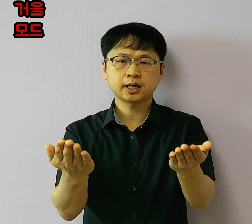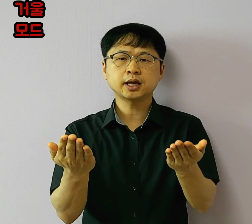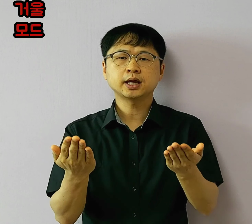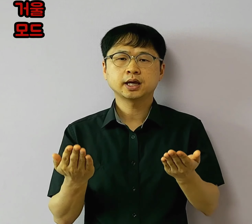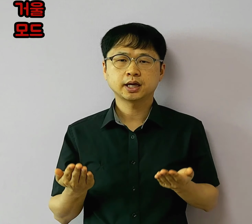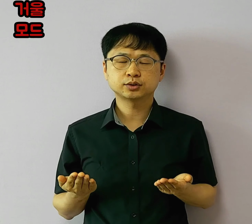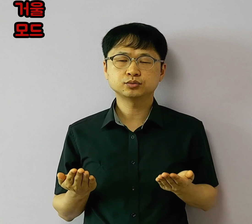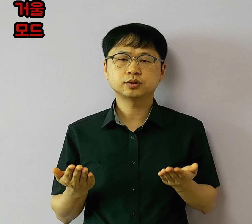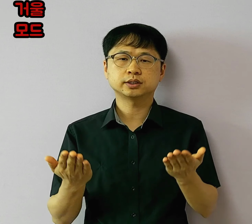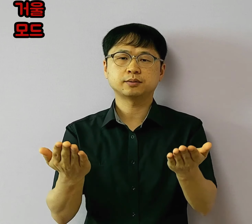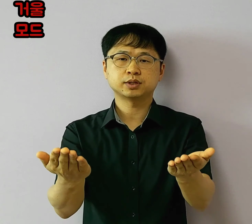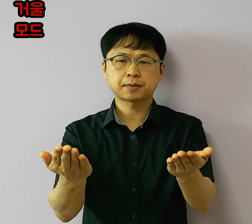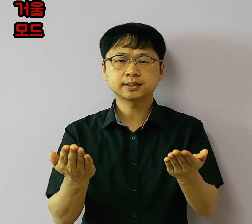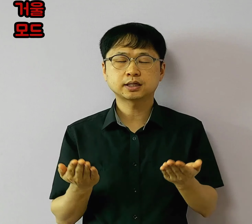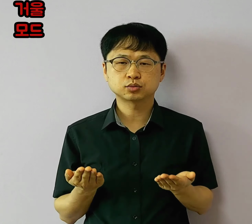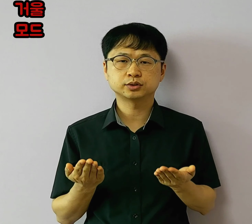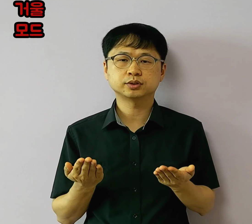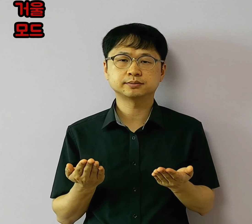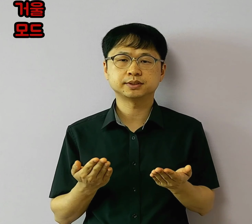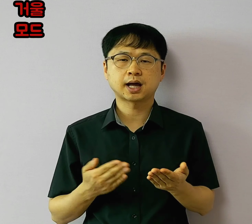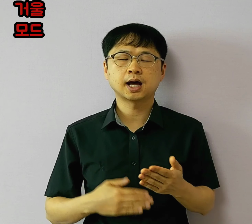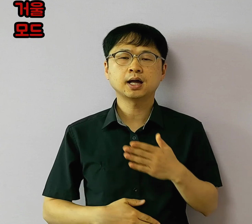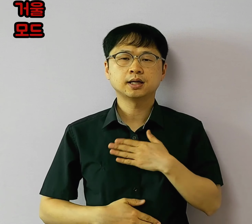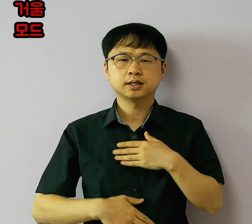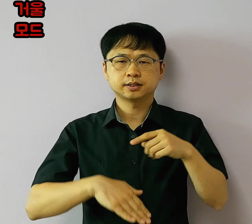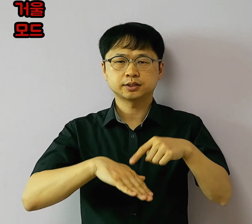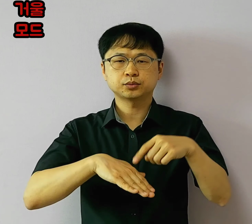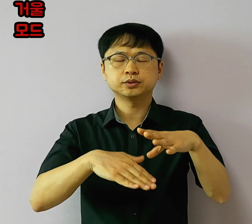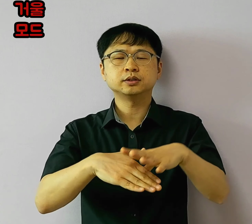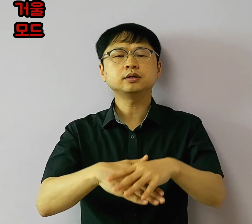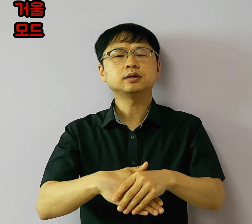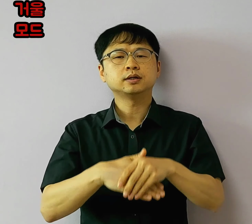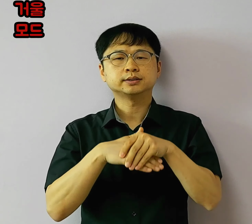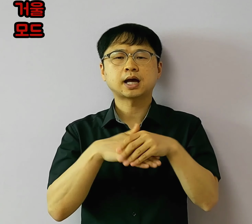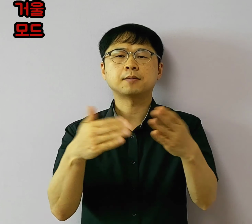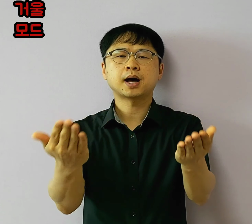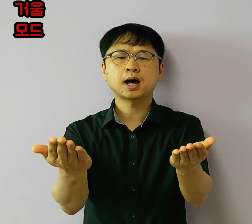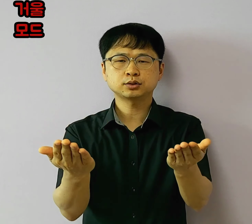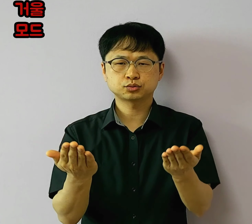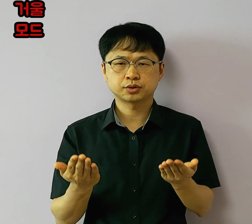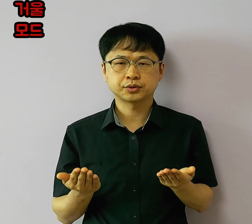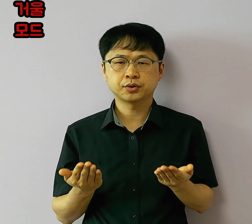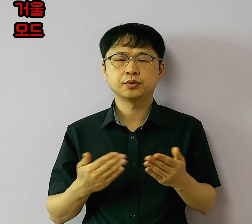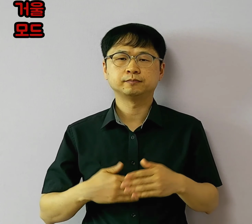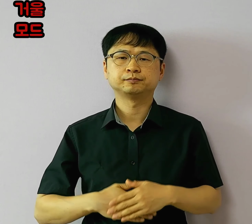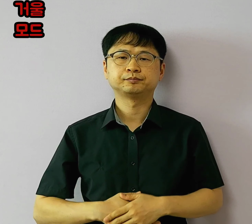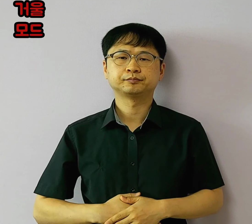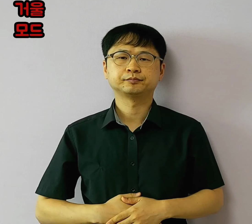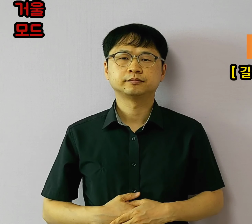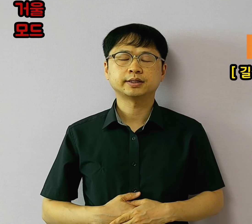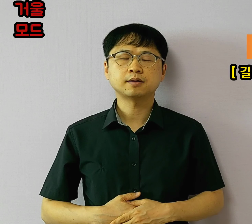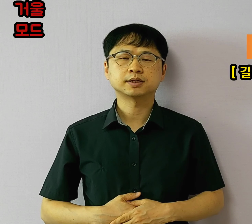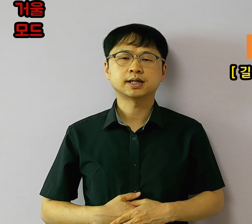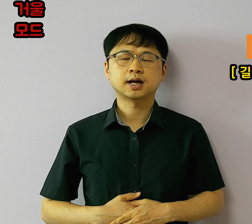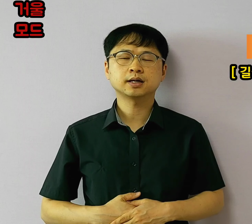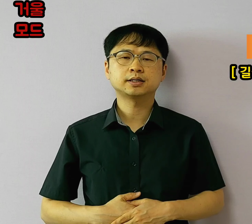나에게 해주는 거기 때문에 받다 수어 해주었습니다. 내 손을 잡아주어요. 네, 다음 가사